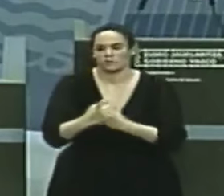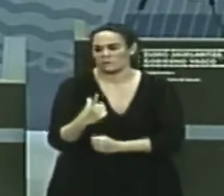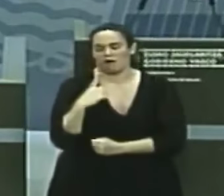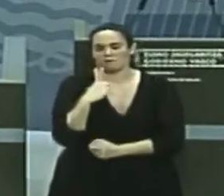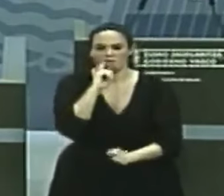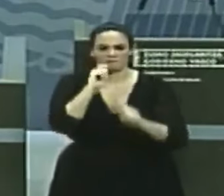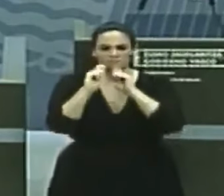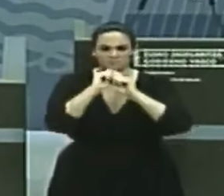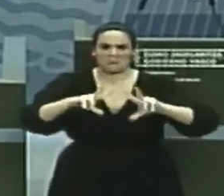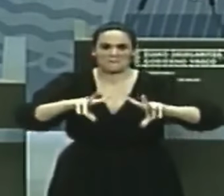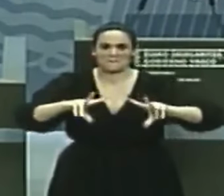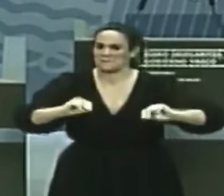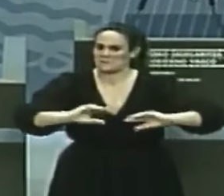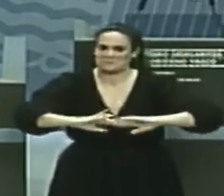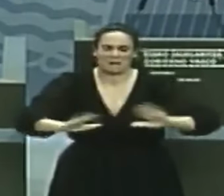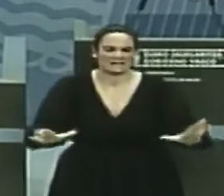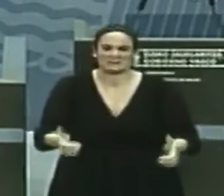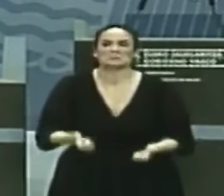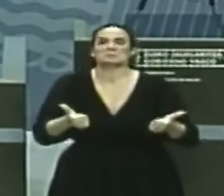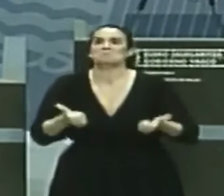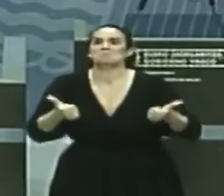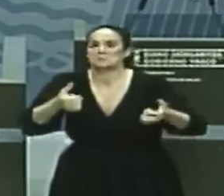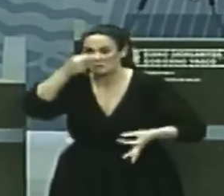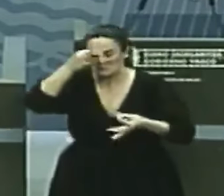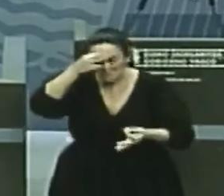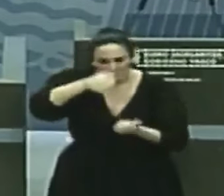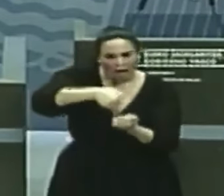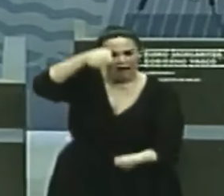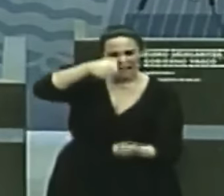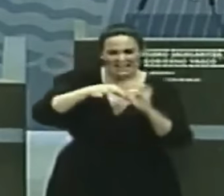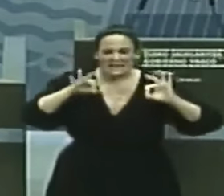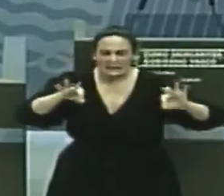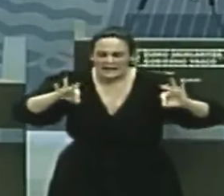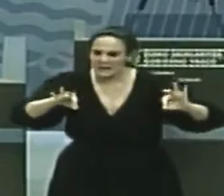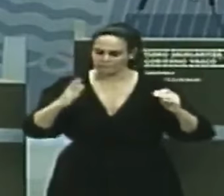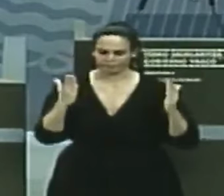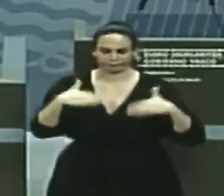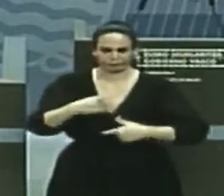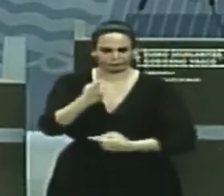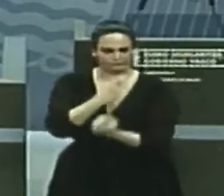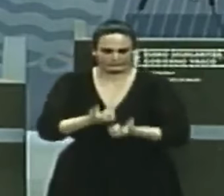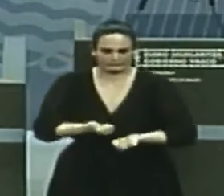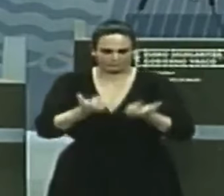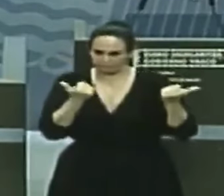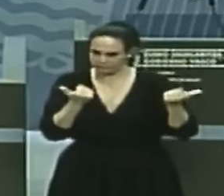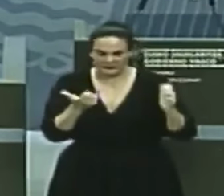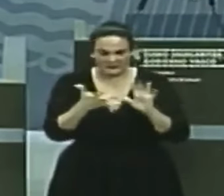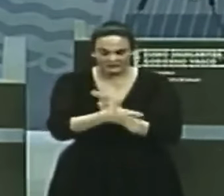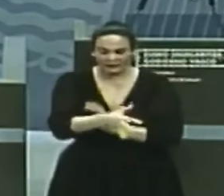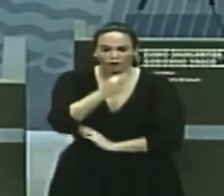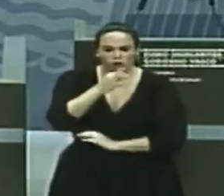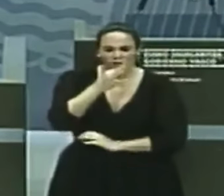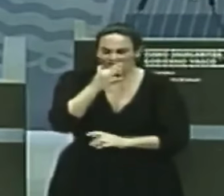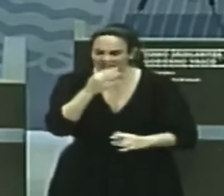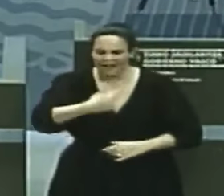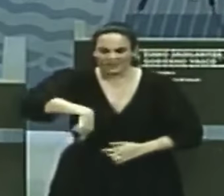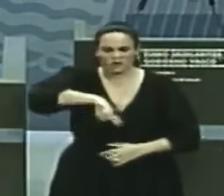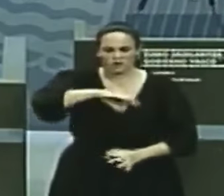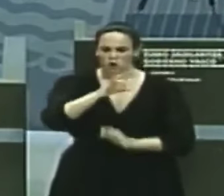ayer es decir no tenemos la información no tenemos el decreto que regula todo esto con lo cual no nos ha sido posible todavía realizar una